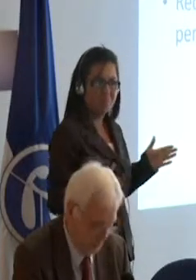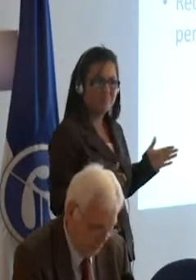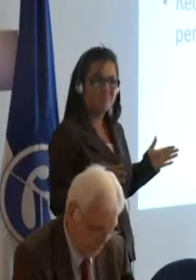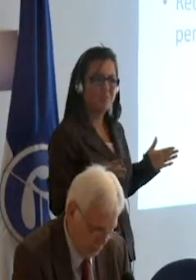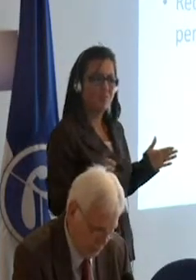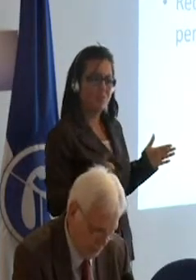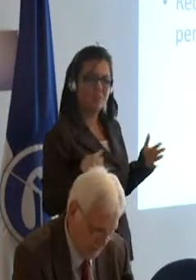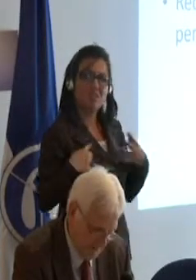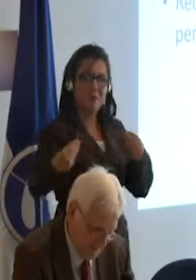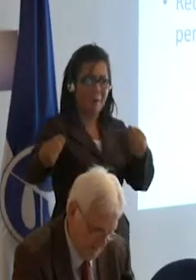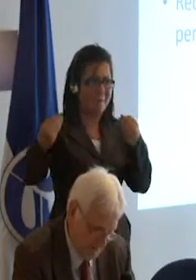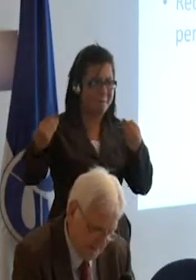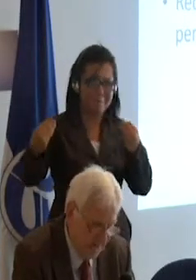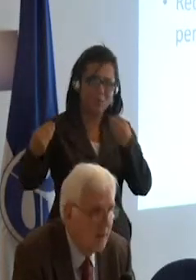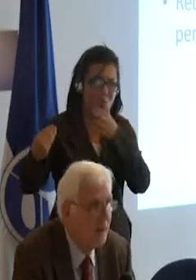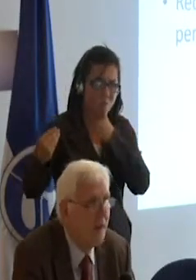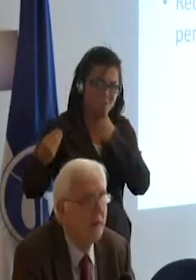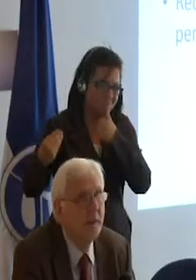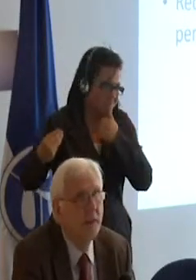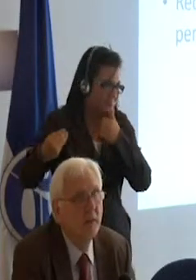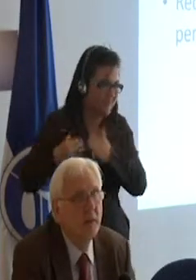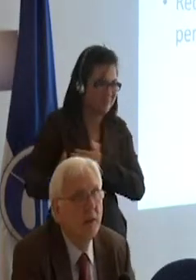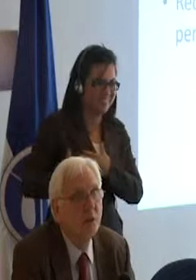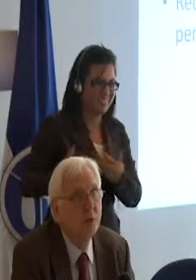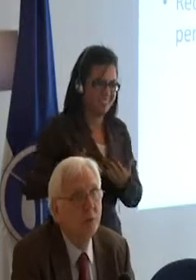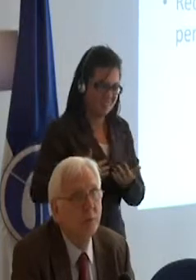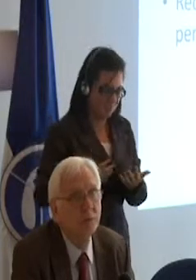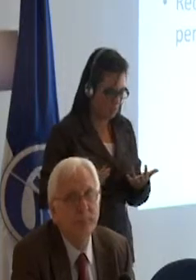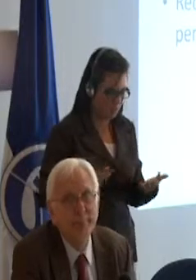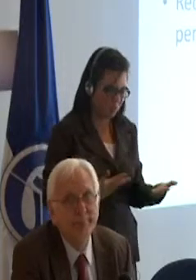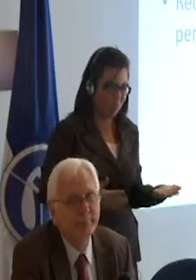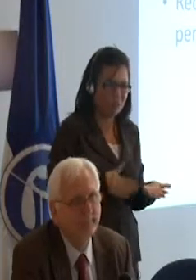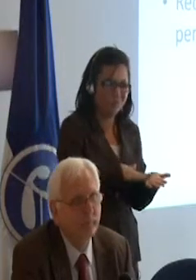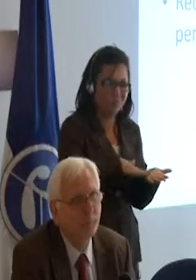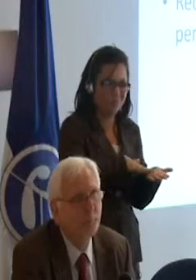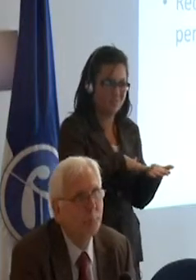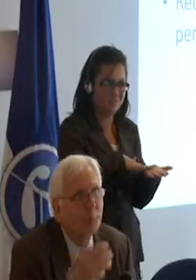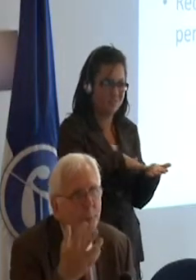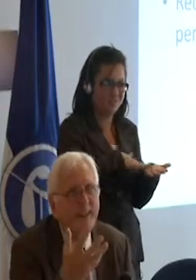aunque no tuvieran la formación, intentaron encontrar soluciones.